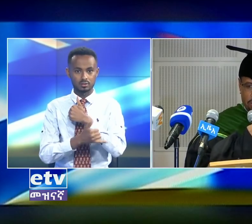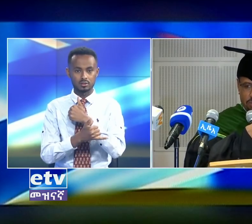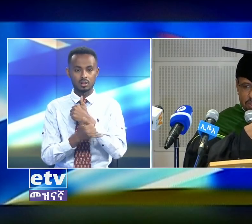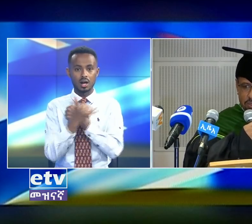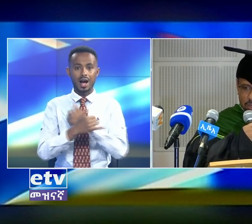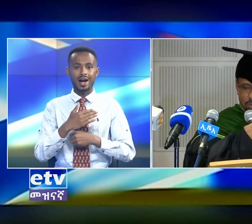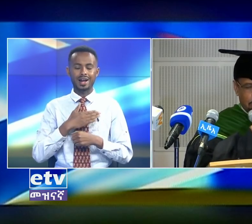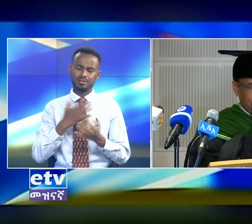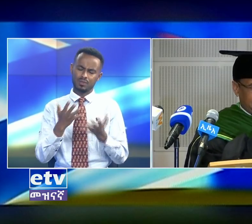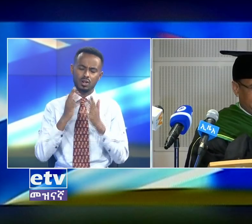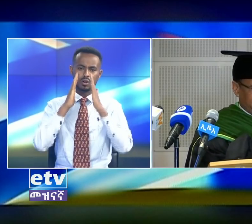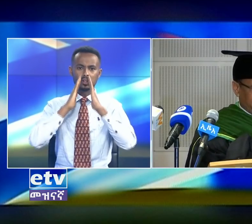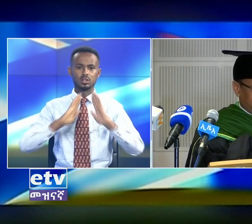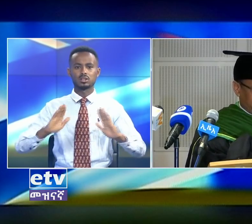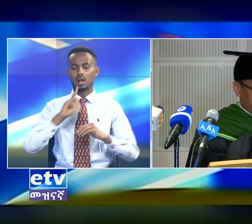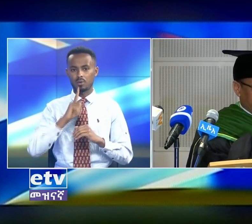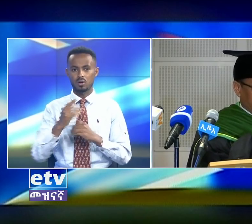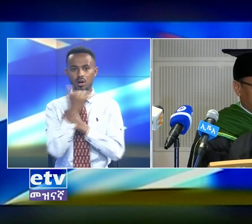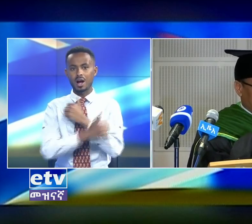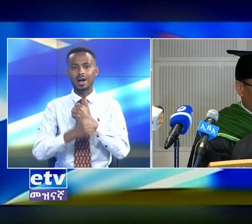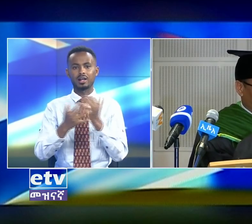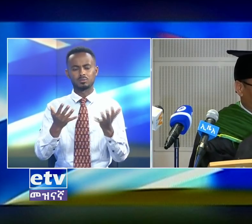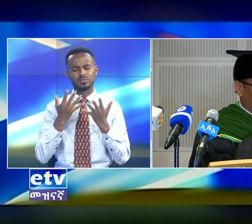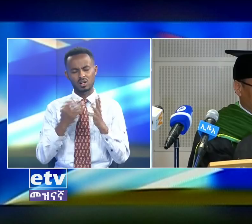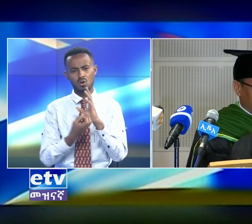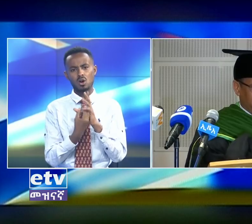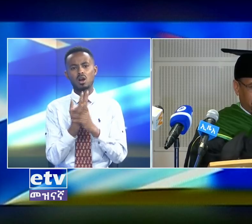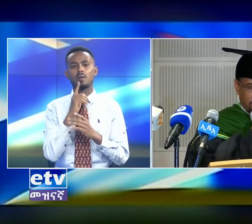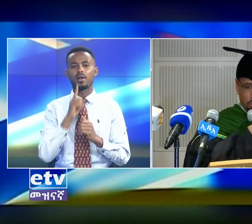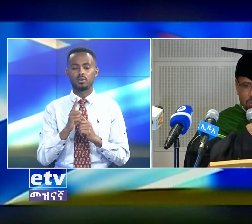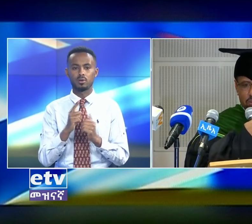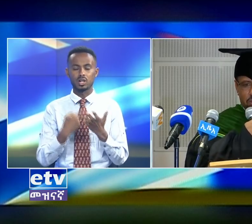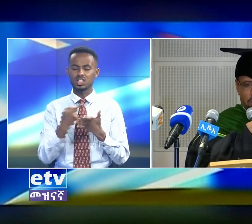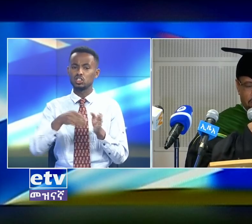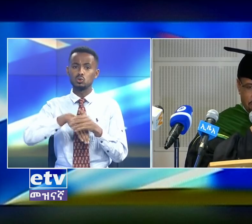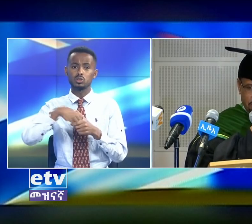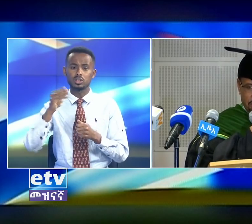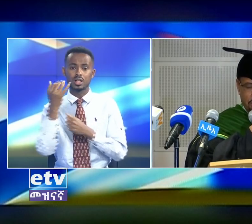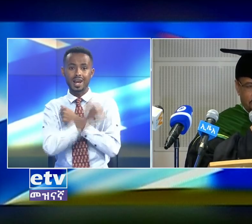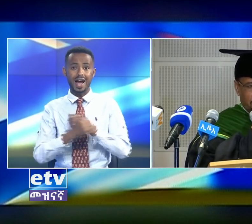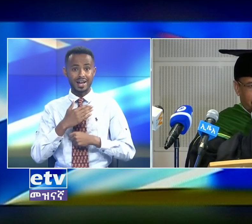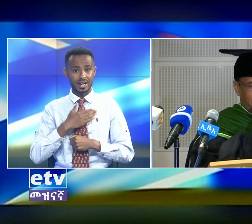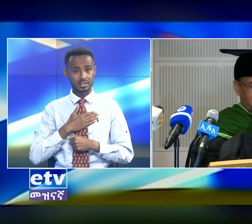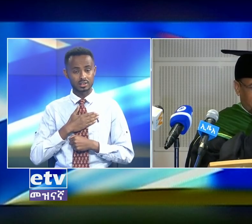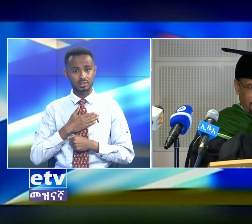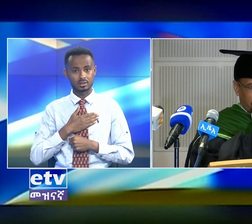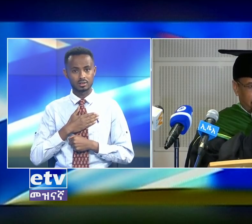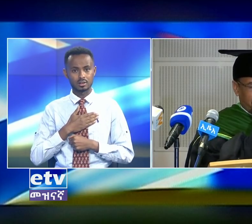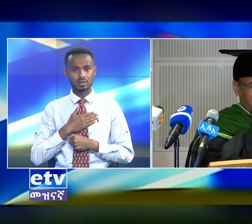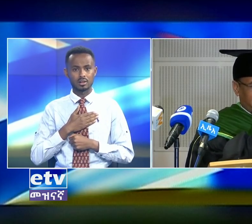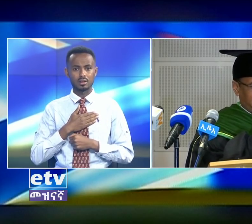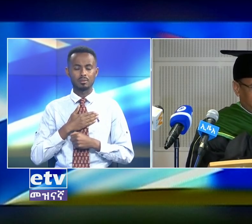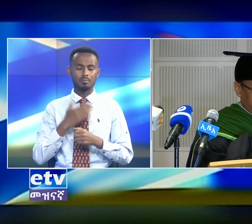አገራችን የምትፈልግ ሰላም ነው። አገራችን የምትፈልግ ልማት ነው። ከዚህ ውጭ ለአገራችን ለማንኛውም